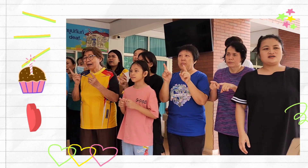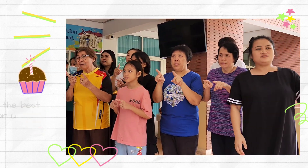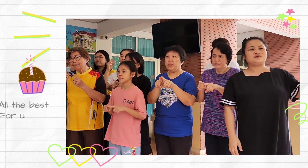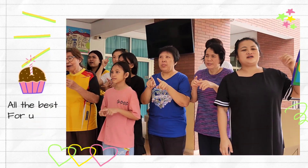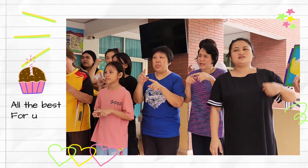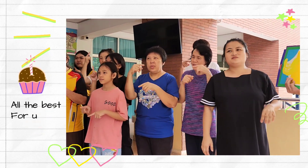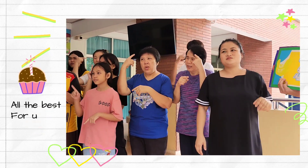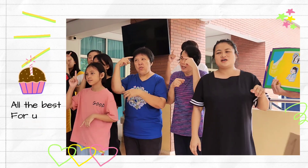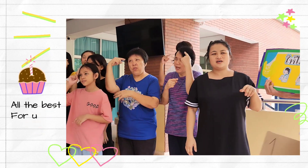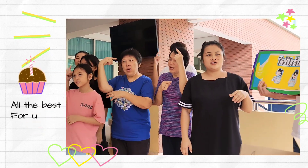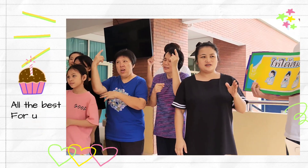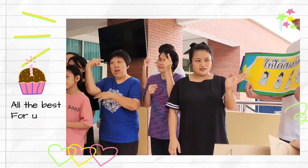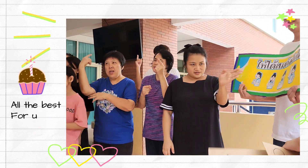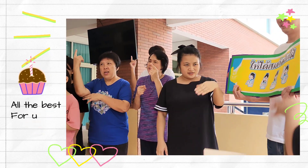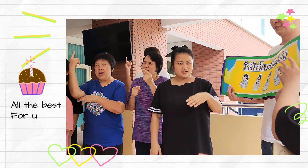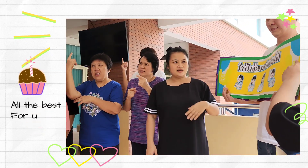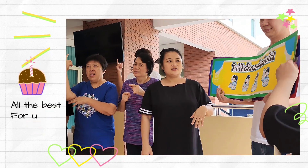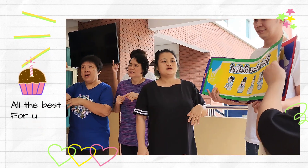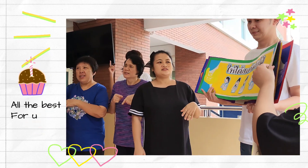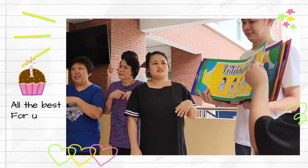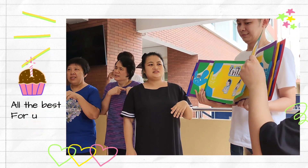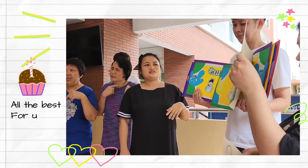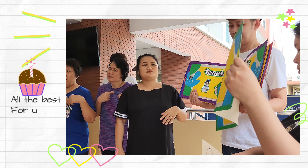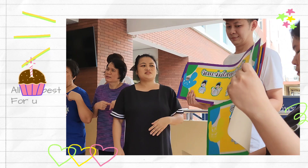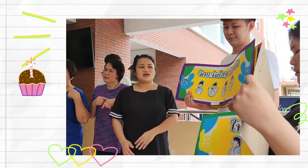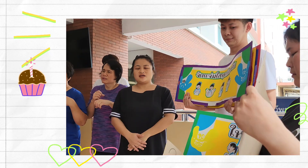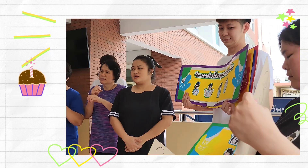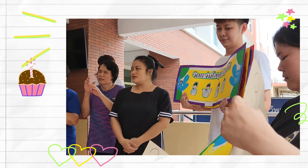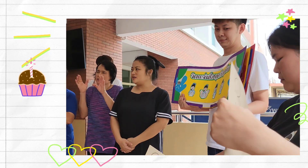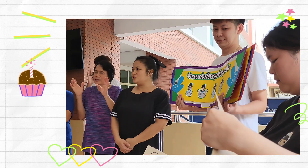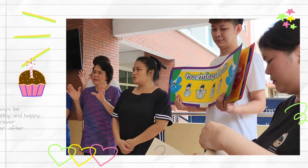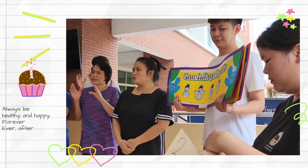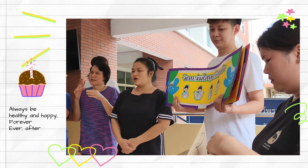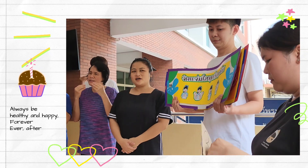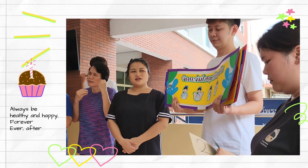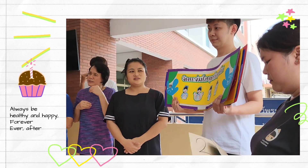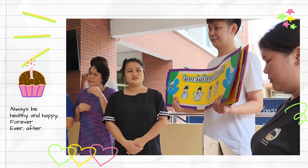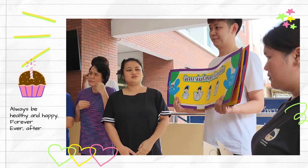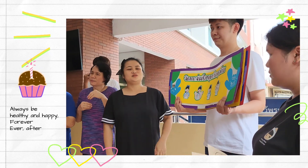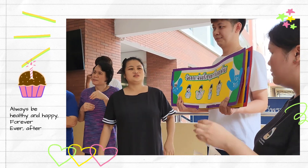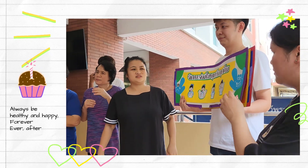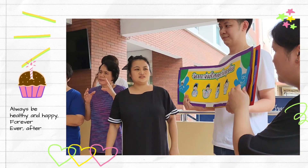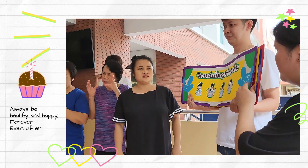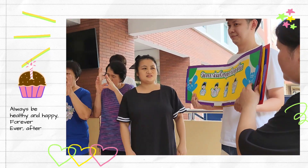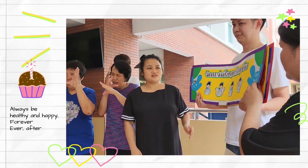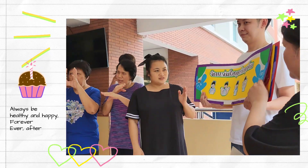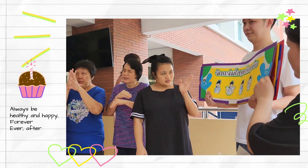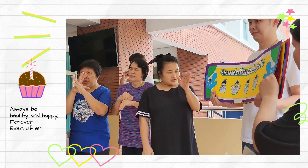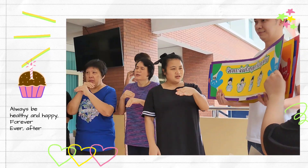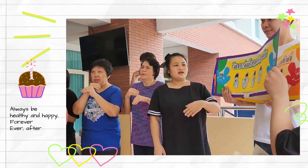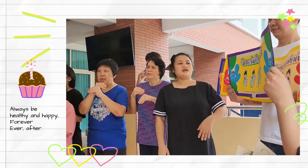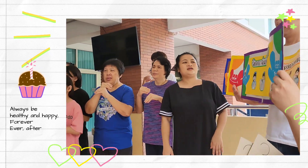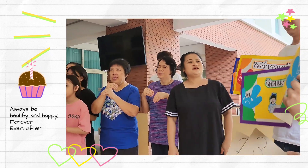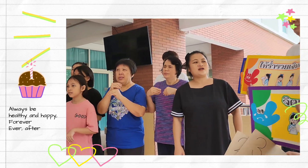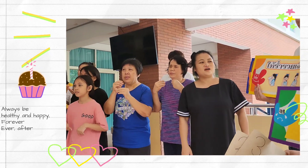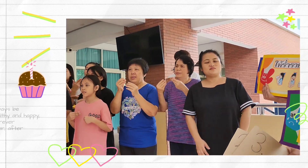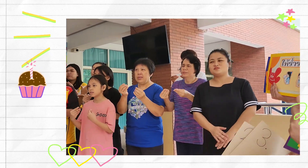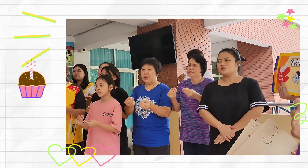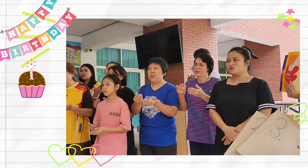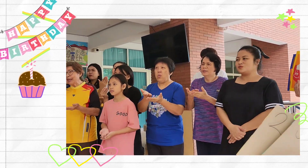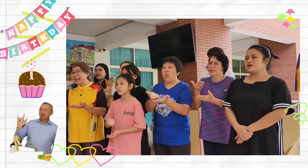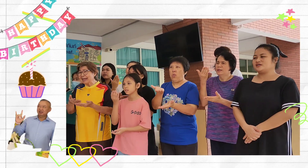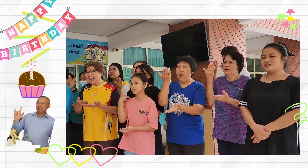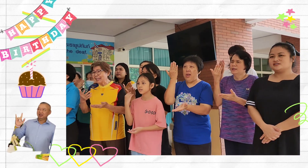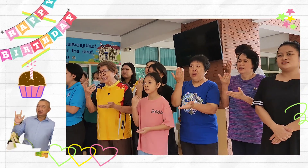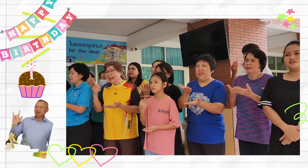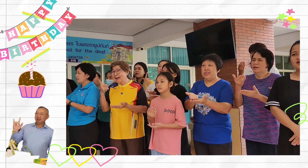ดังฝันใฝ่จิตแจ่มใสทุกวันทุกคืนให้ร่ำ